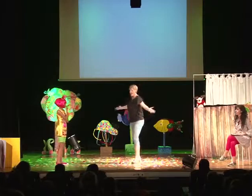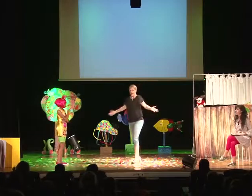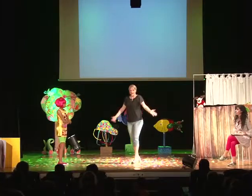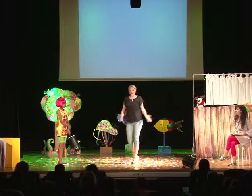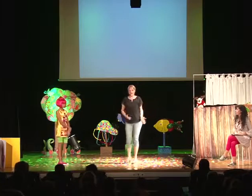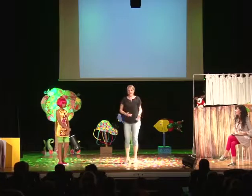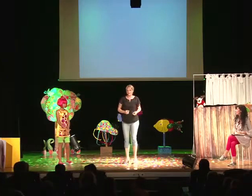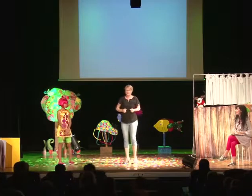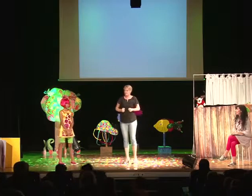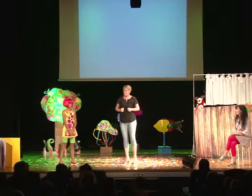Et